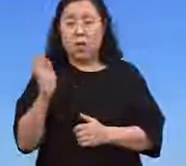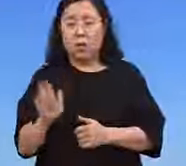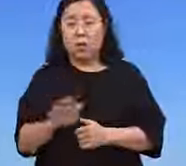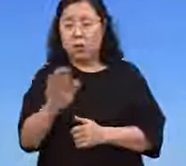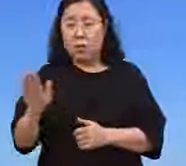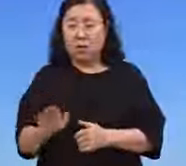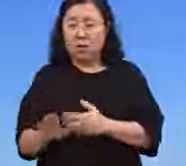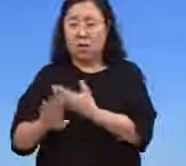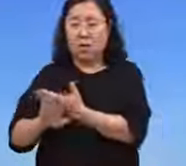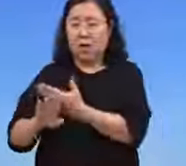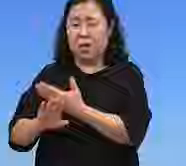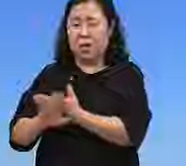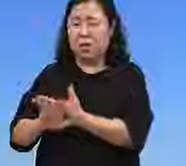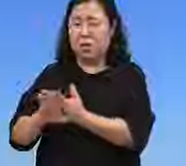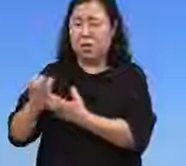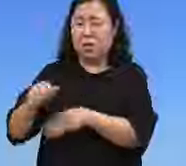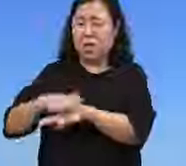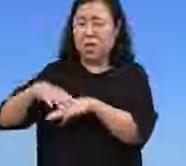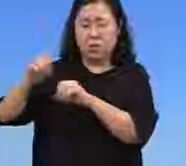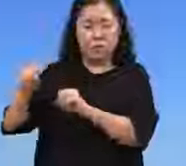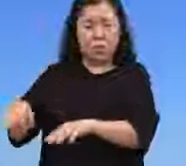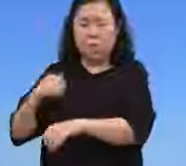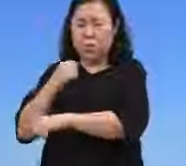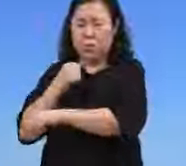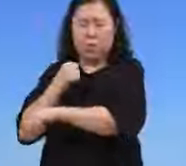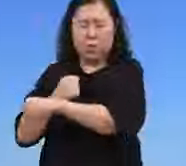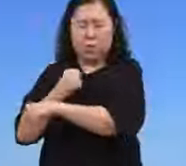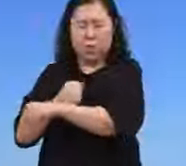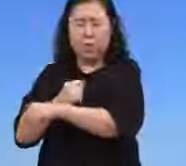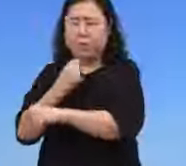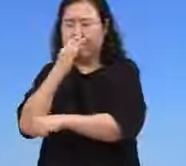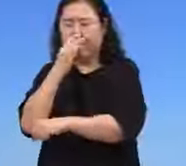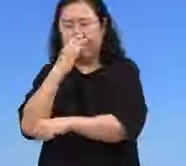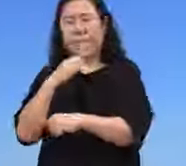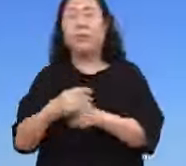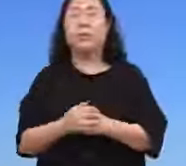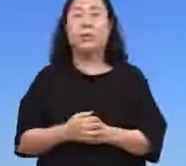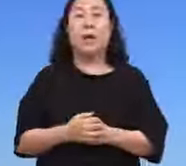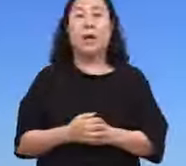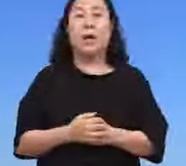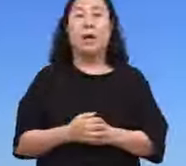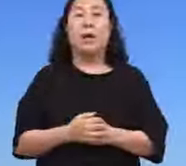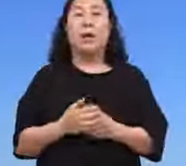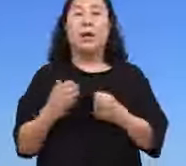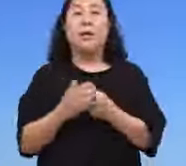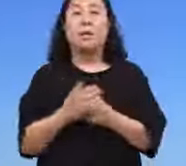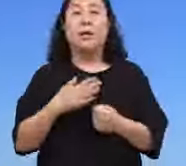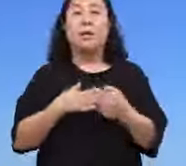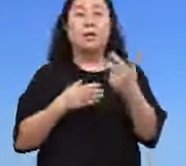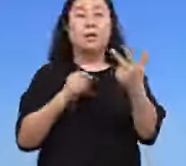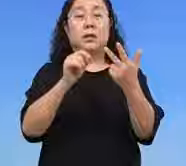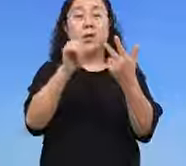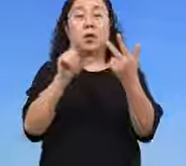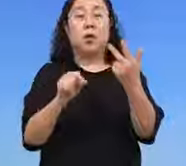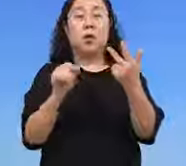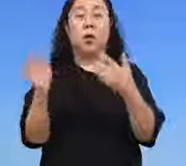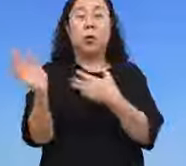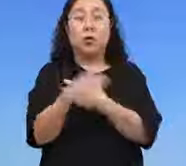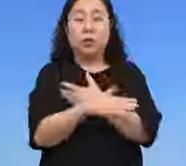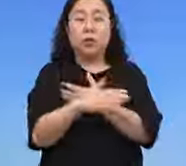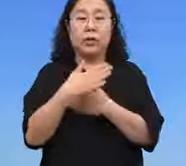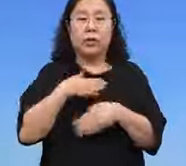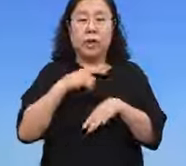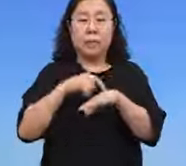엉뚱한 곳에 에너지를 허비하시면 안 됩니다. 이런 의미에서 저는 지난 7월 달부터 계속